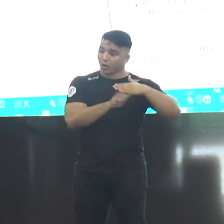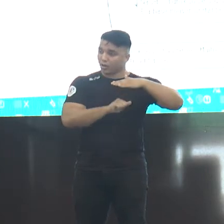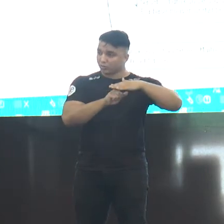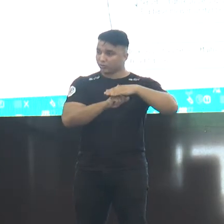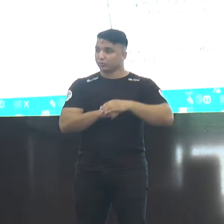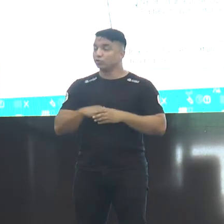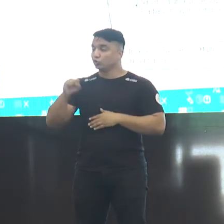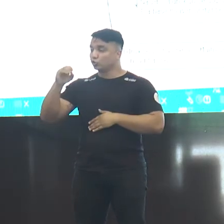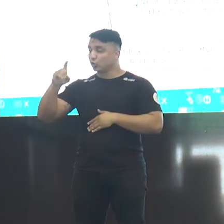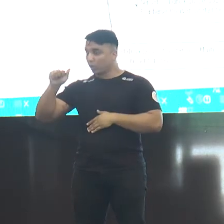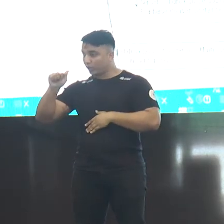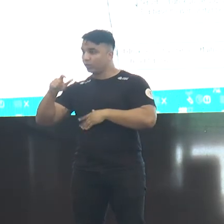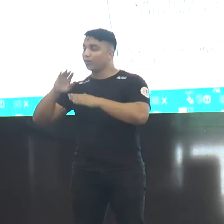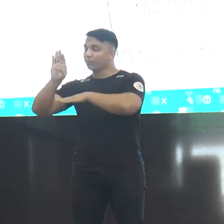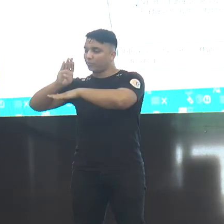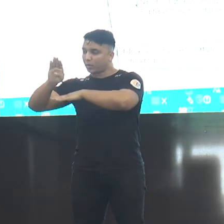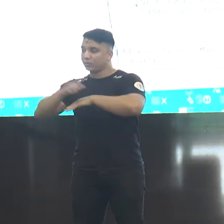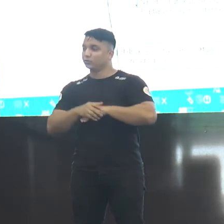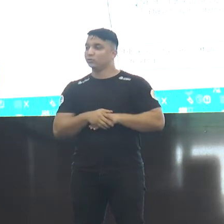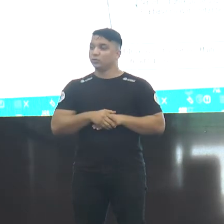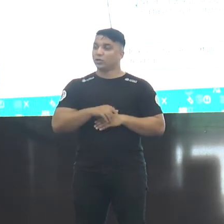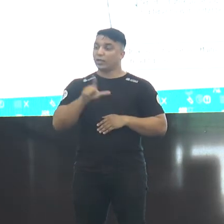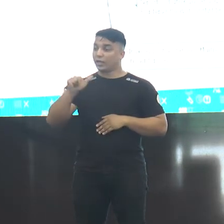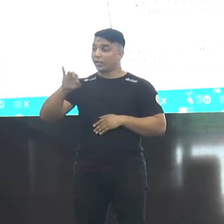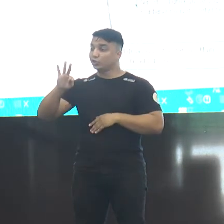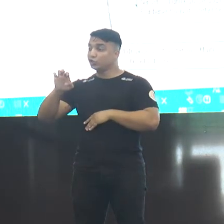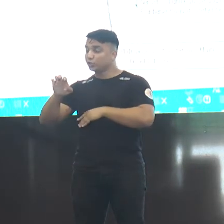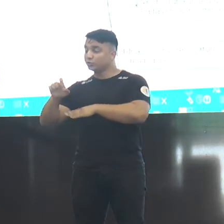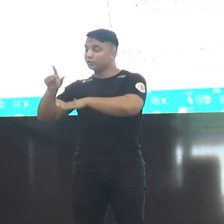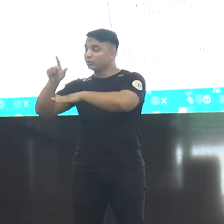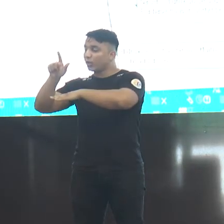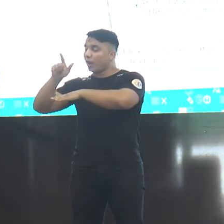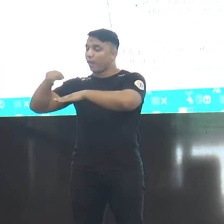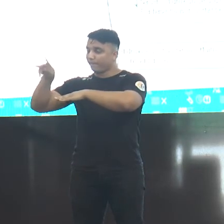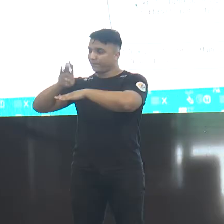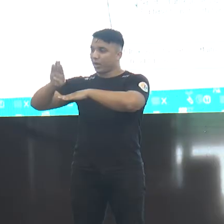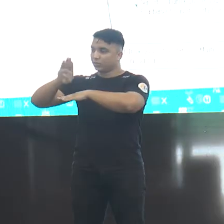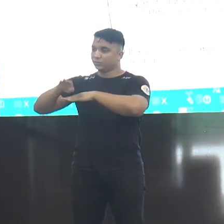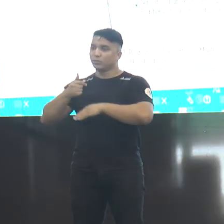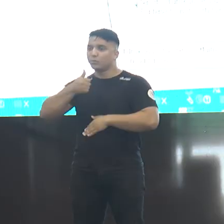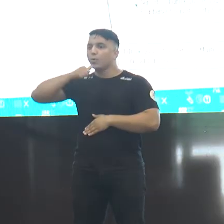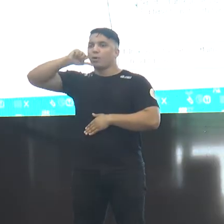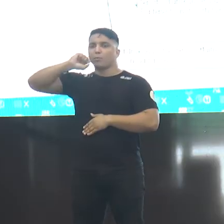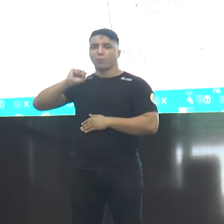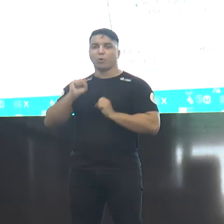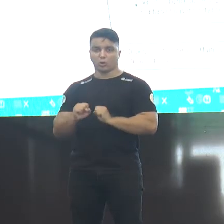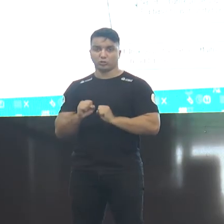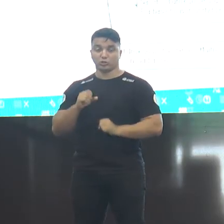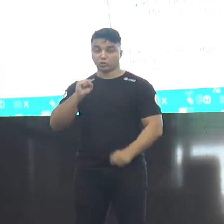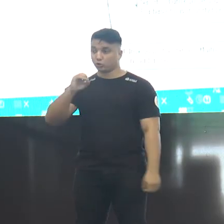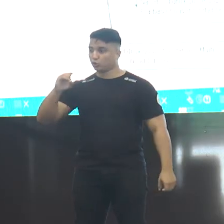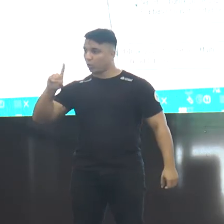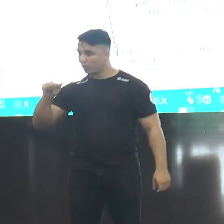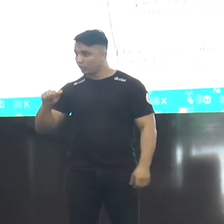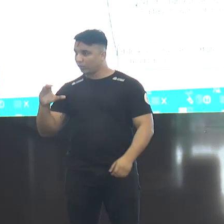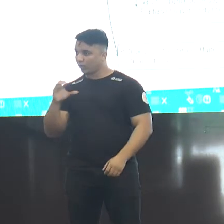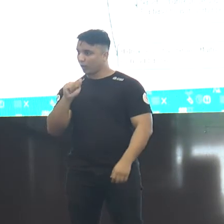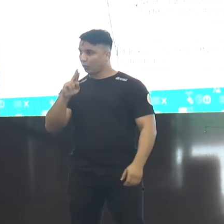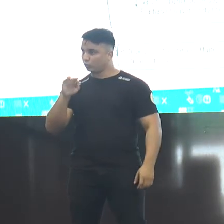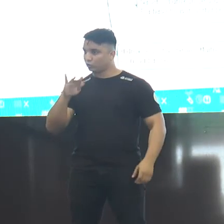cáustica, leite de magnésia. Eu posso tomar soda cáustica? Quer dizer, poder eu posso, não deve,